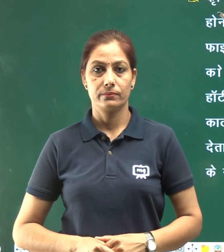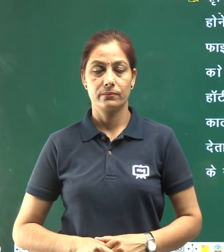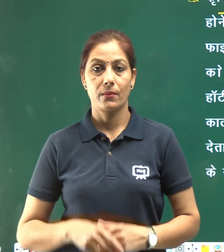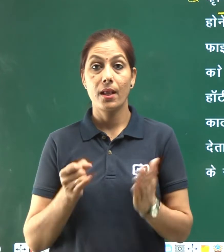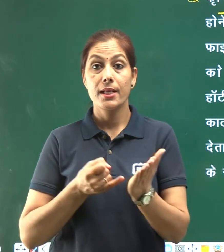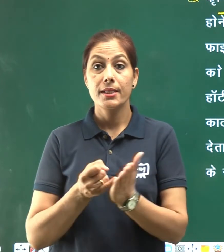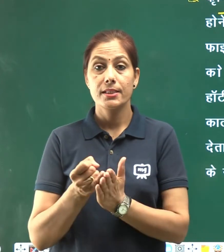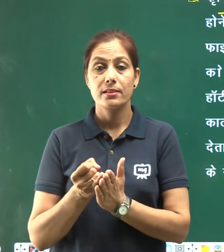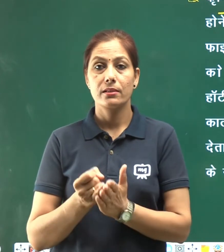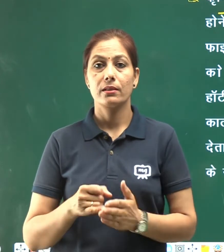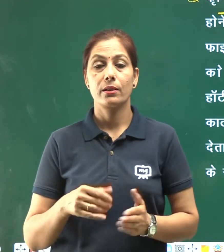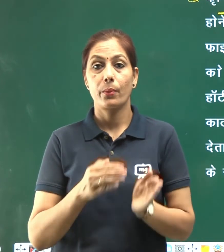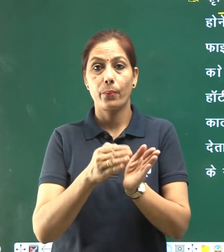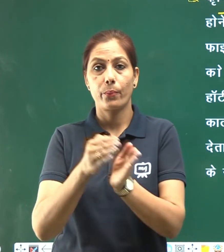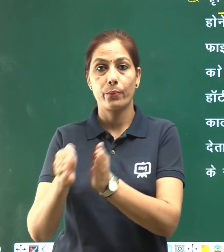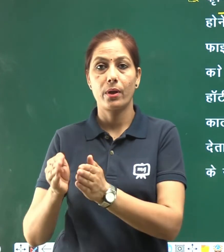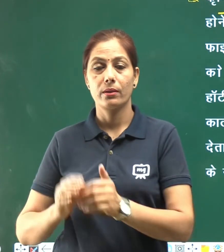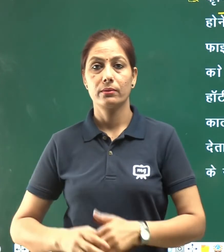कृषि विभाग